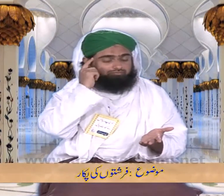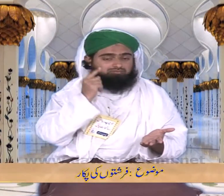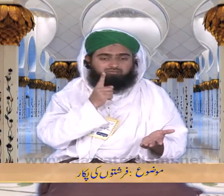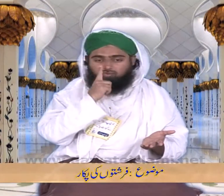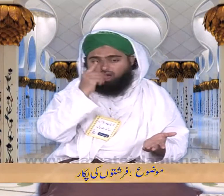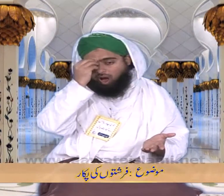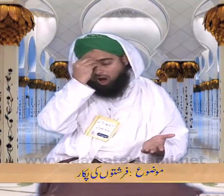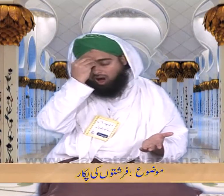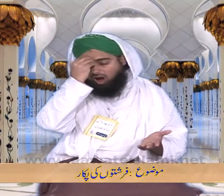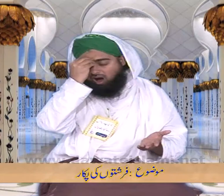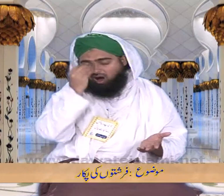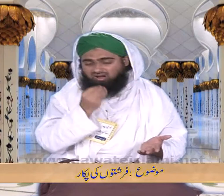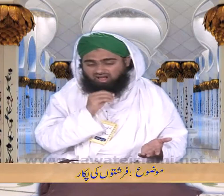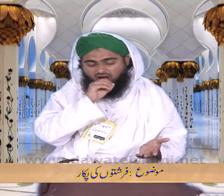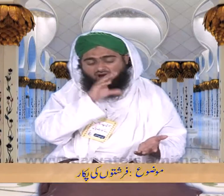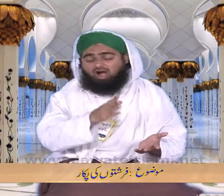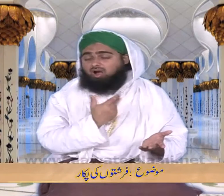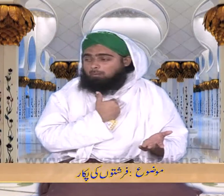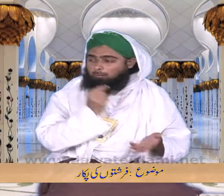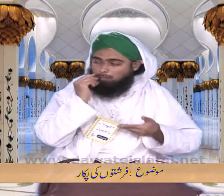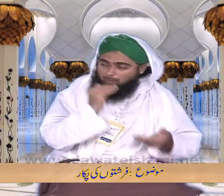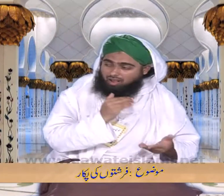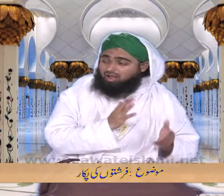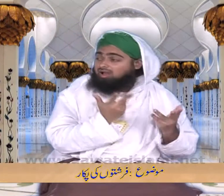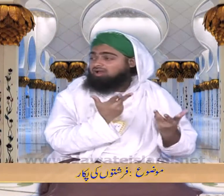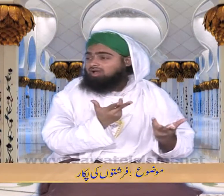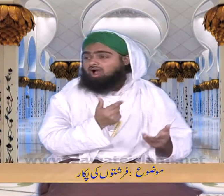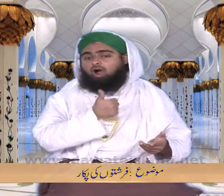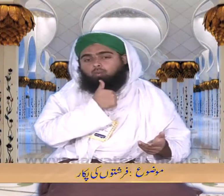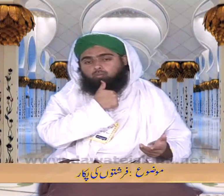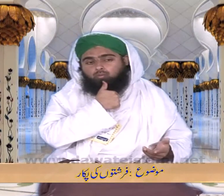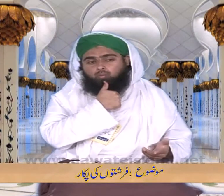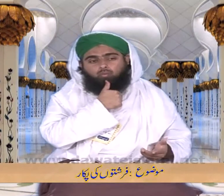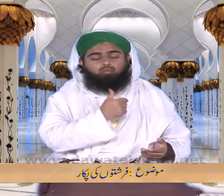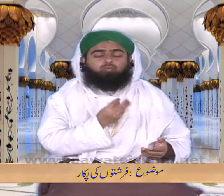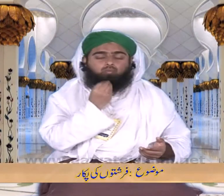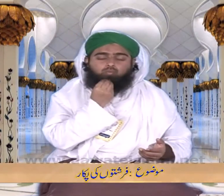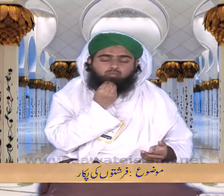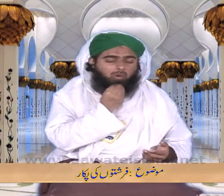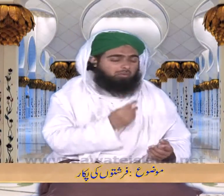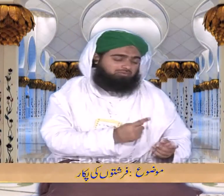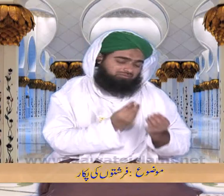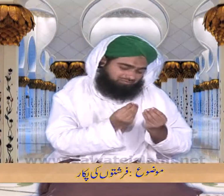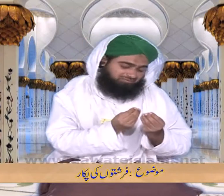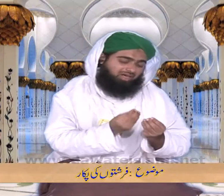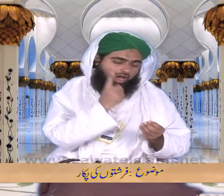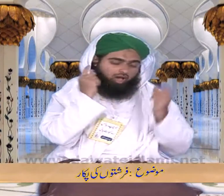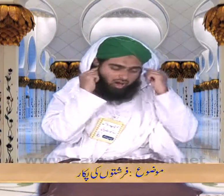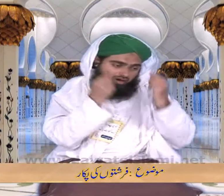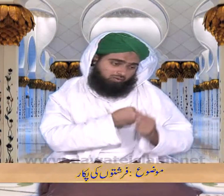ماں چلاتی ہے ڈاکٹر صاحب میرے لال کو کیا ہو گیا باپ کہتا ہے میرے بڑا پہ کے سارے کو بچا لو ڈاکٹر صاحب اتنی